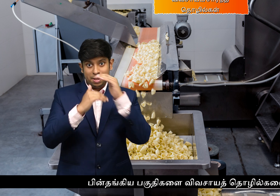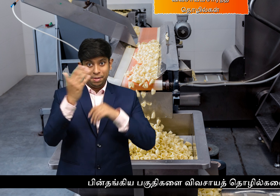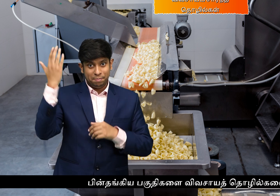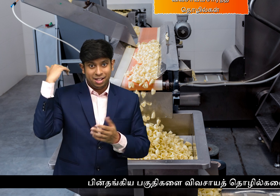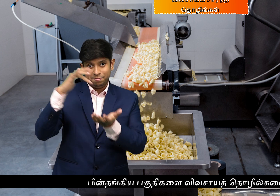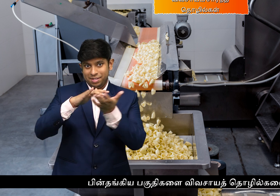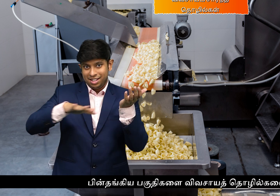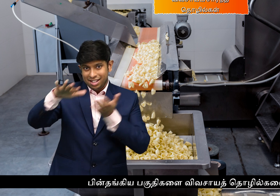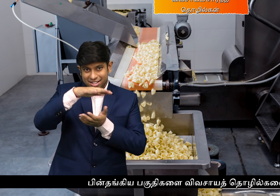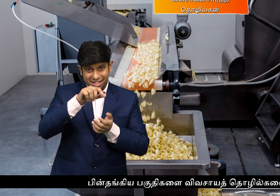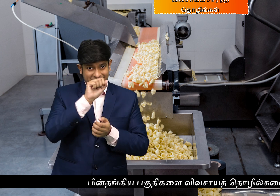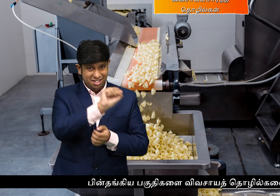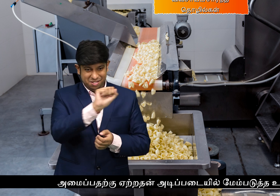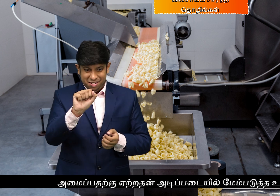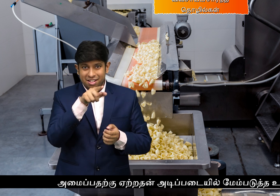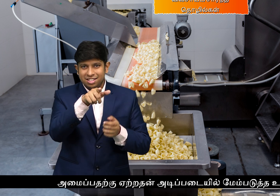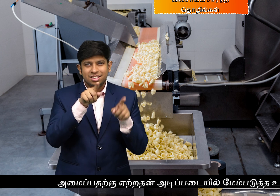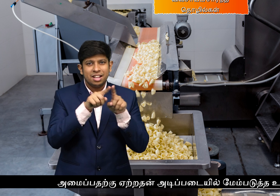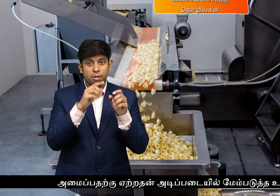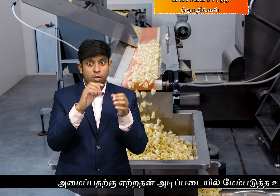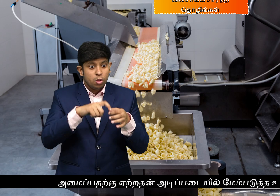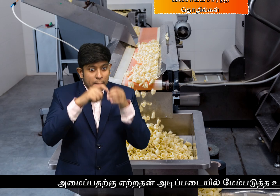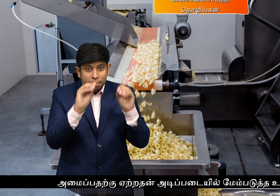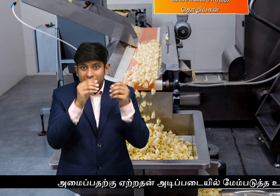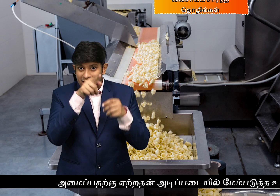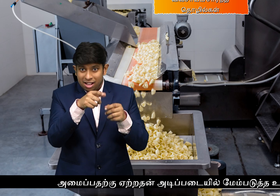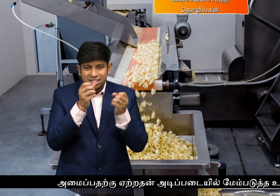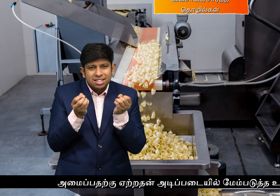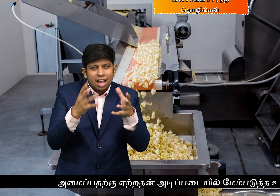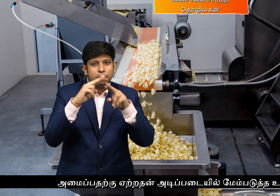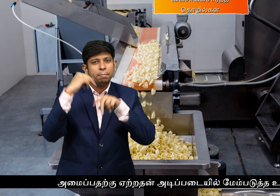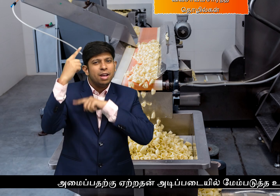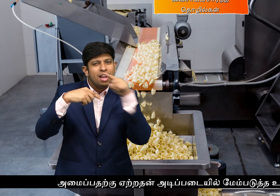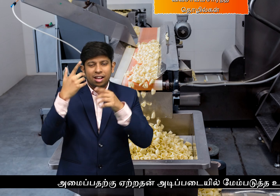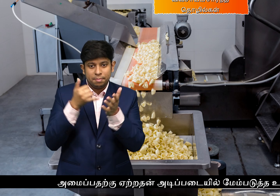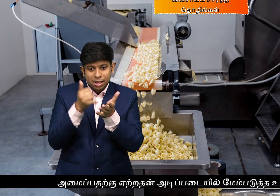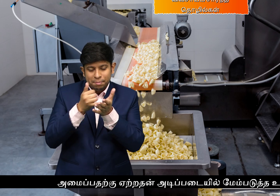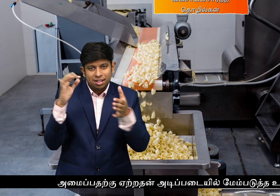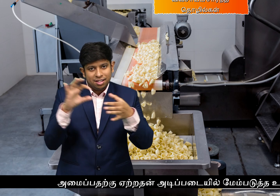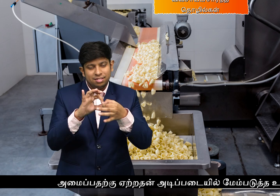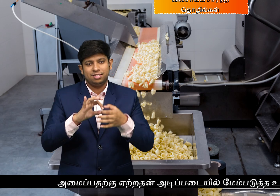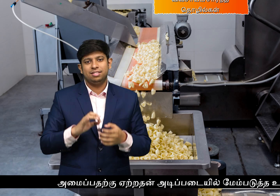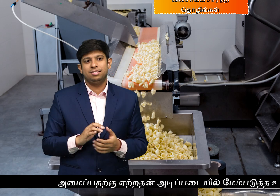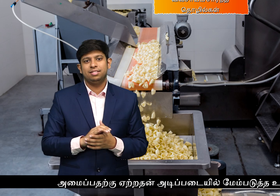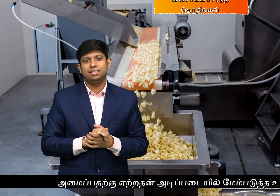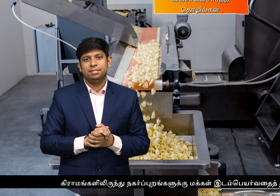பின்தங்கிய பகுதிகளை விவசாய தொழில்களை அமைப்பதற்கு ஏற்றதன் அடிப்படையில் மேம்படுத்த உதவுங்கள்.